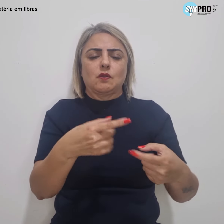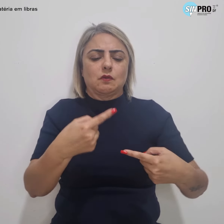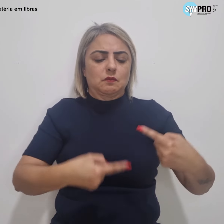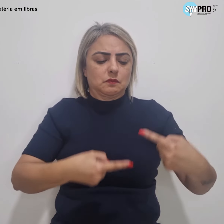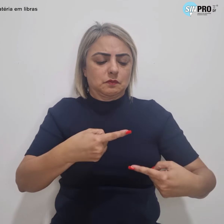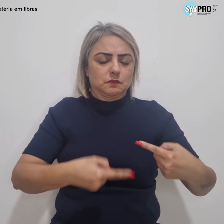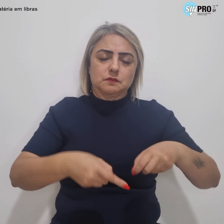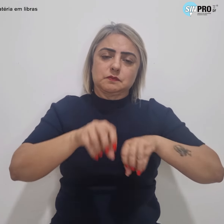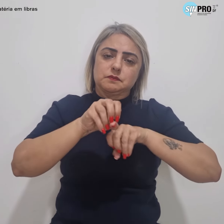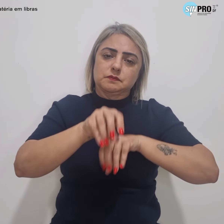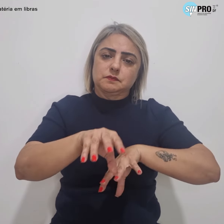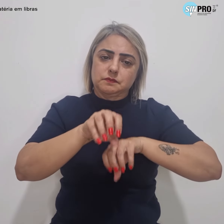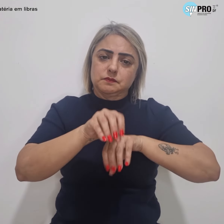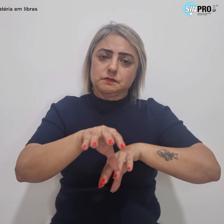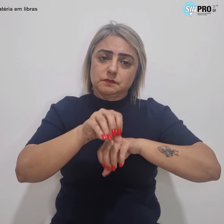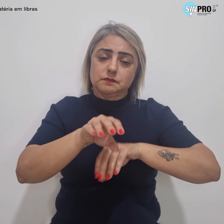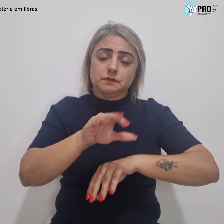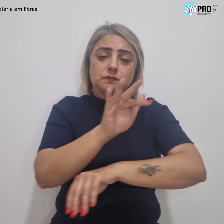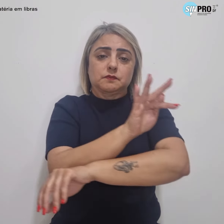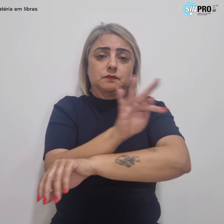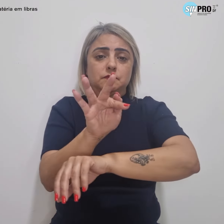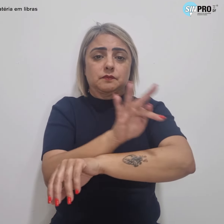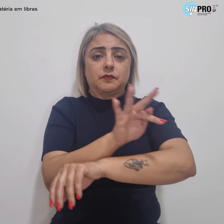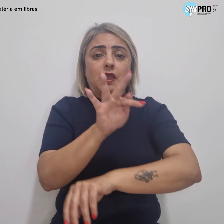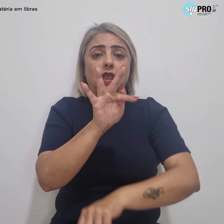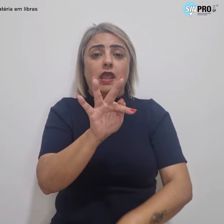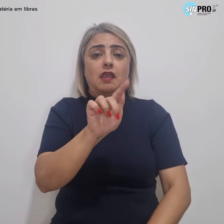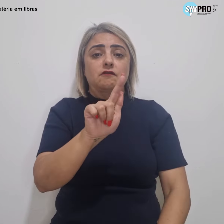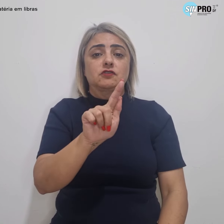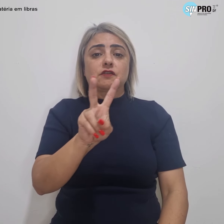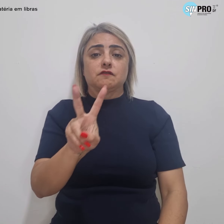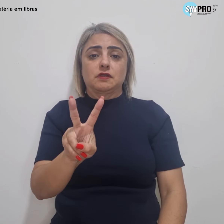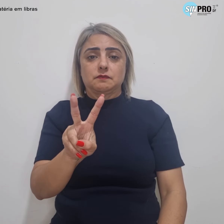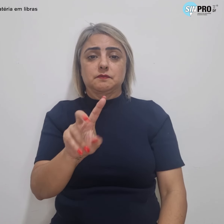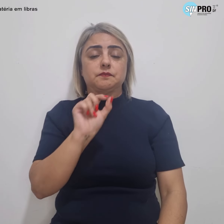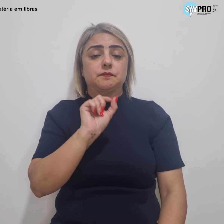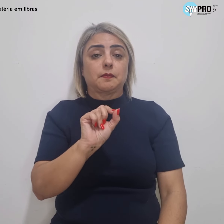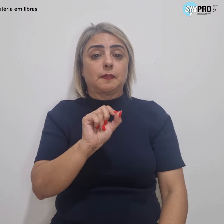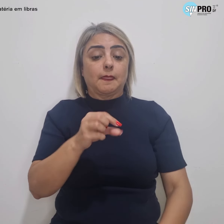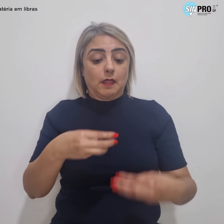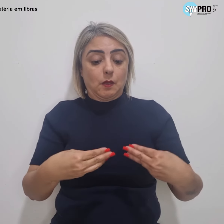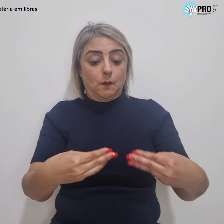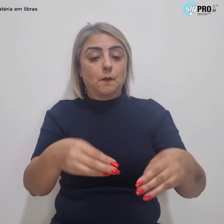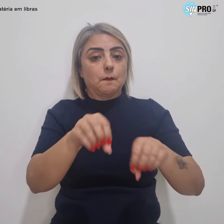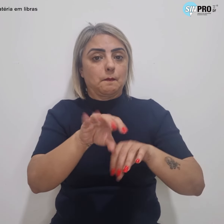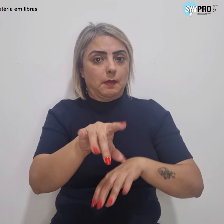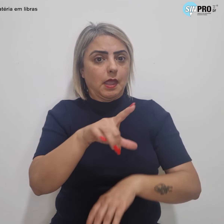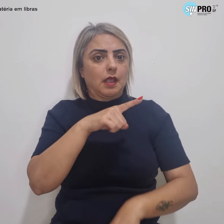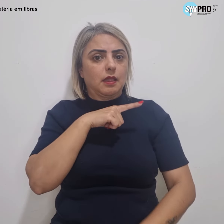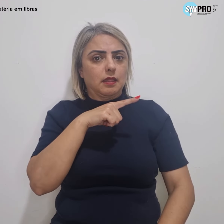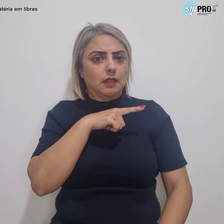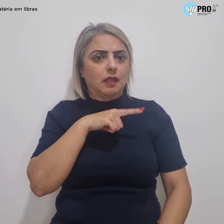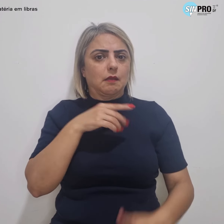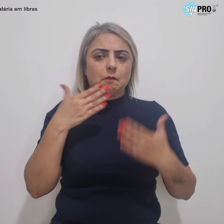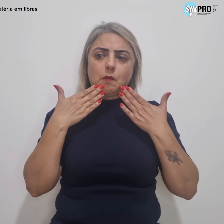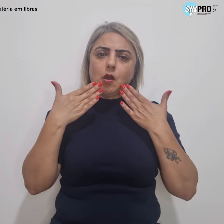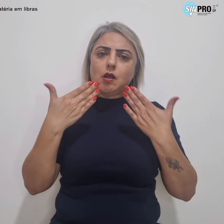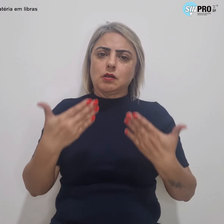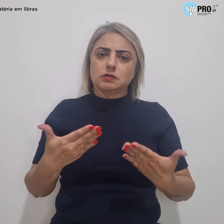Educacionais da Fundação Getúlio Vargas. O MEC ter se mostrado ausente